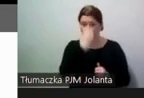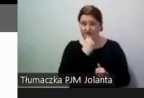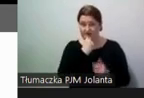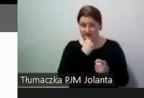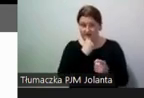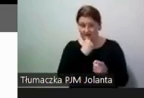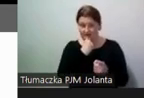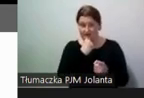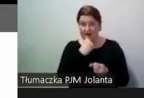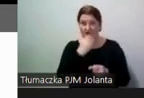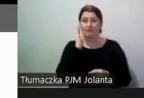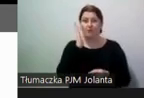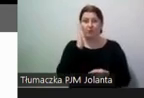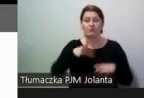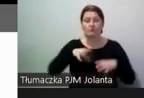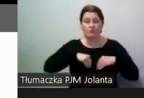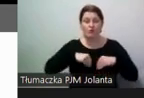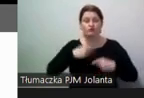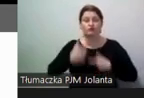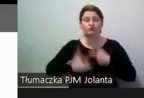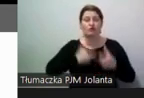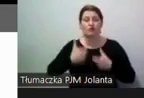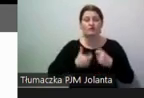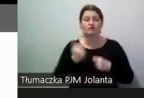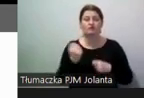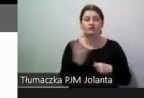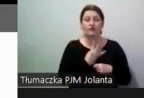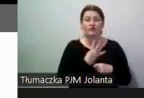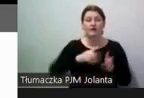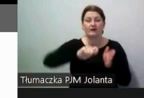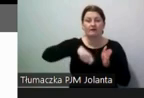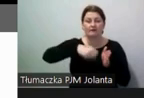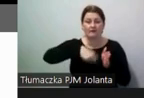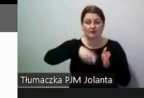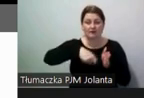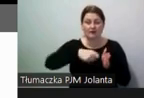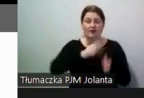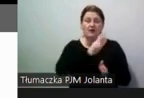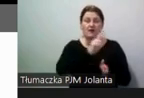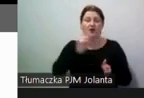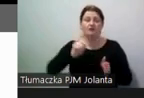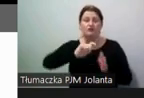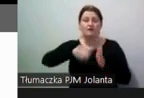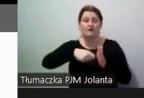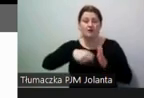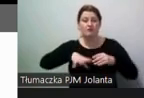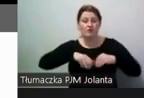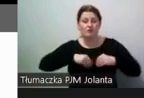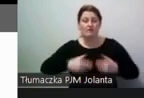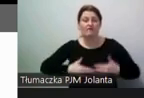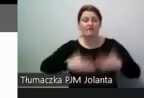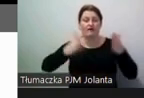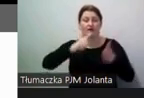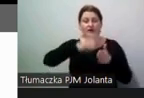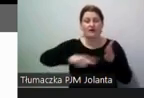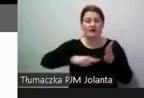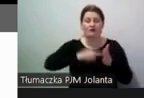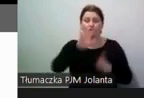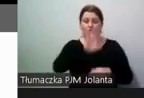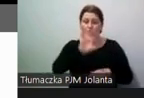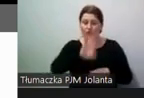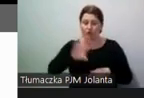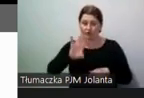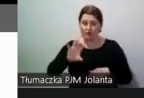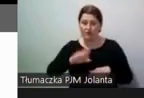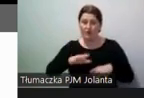a następnie może odtworzyć sobie cztery filmiki. Każdy z tych filmików może sobie wielokrotnie obejrzeć, może